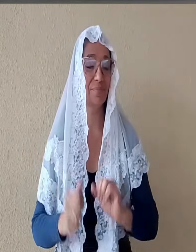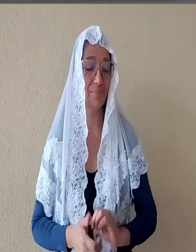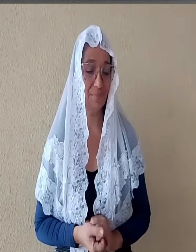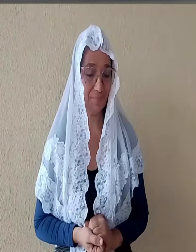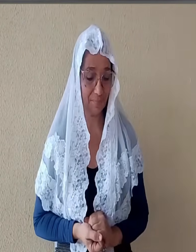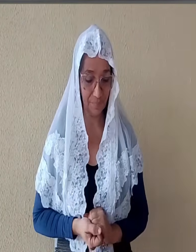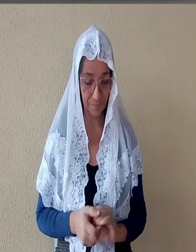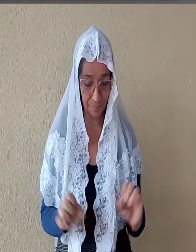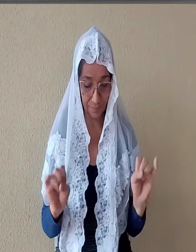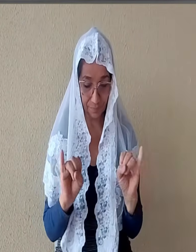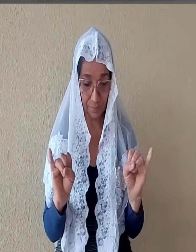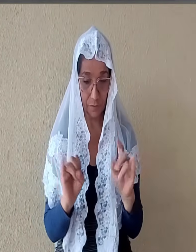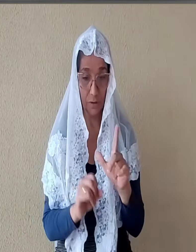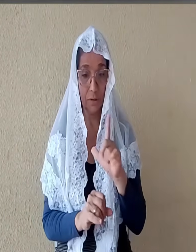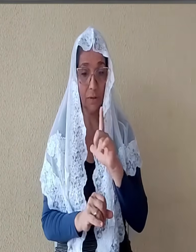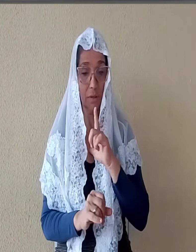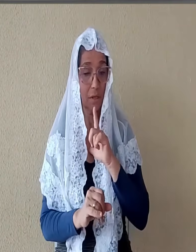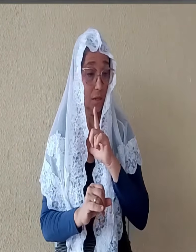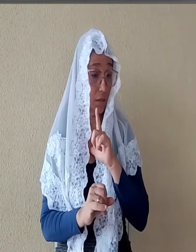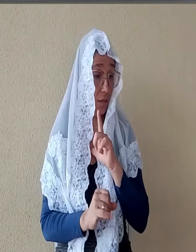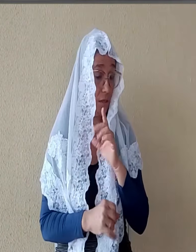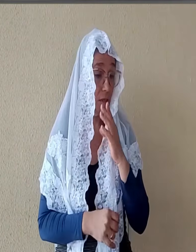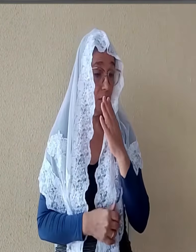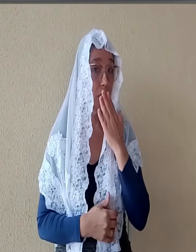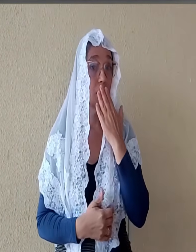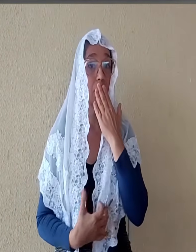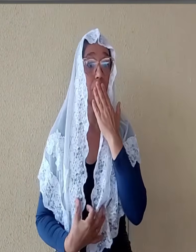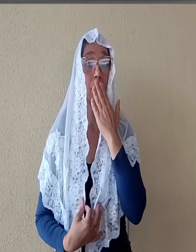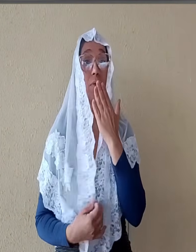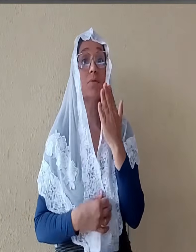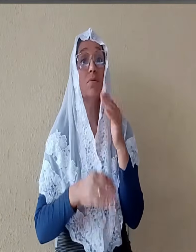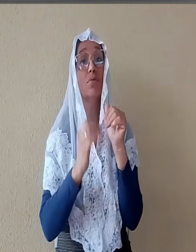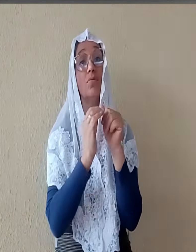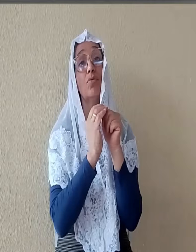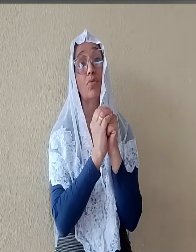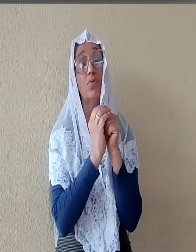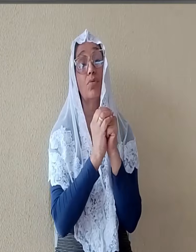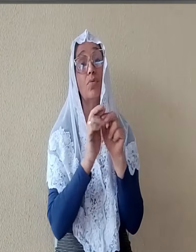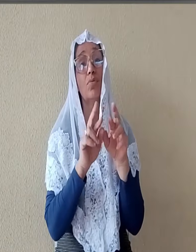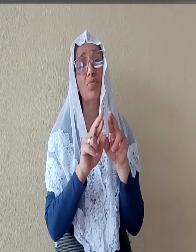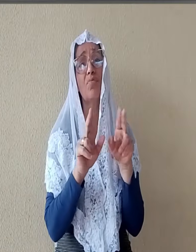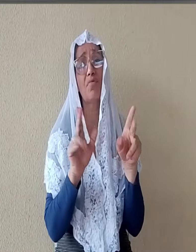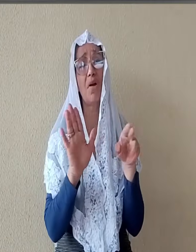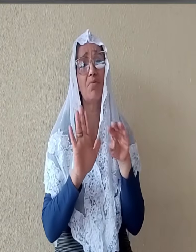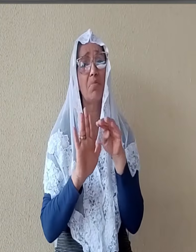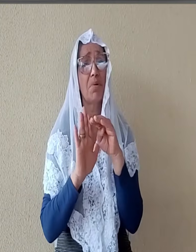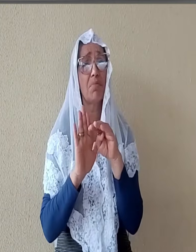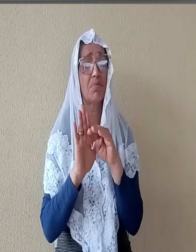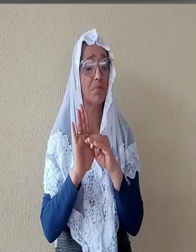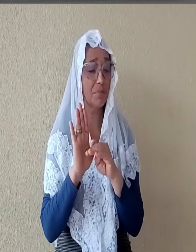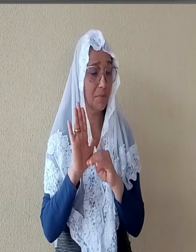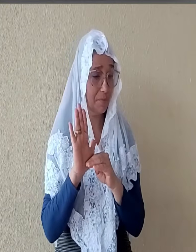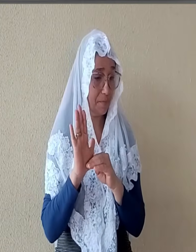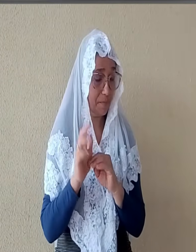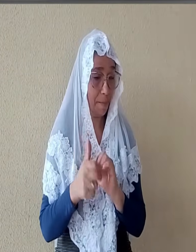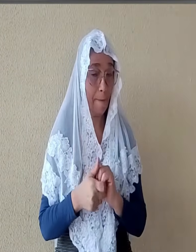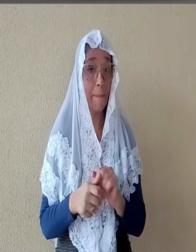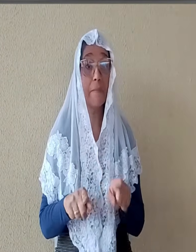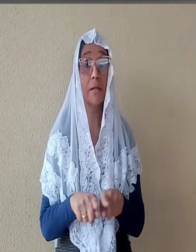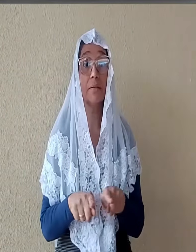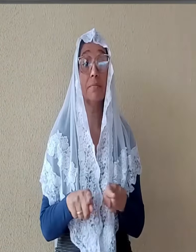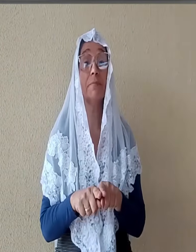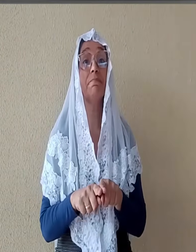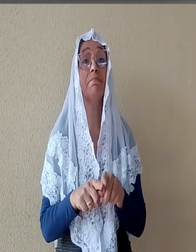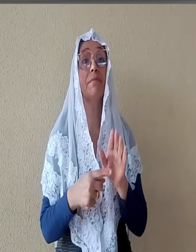prima, Vera? Prima da Samara. Apresenta uma moça que foi queimado